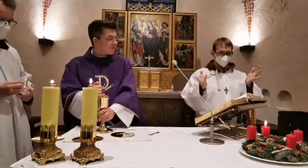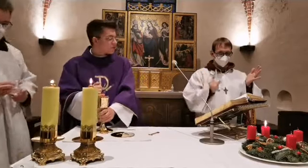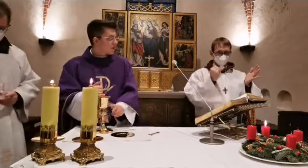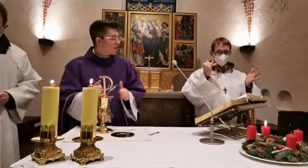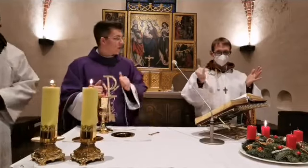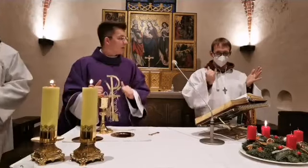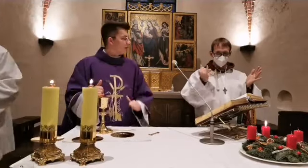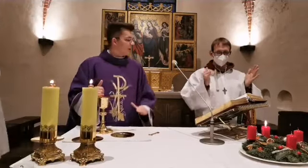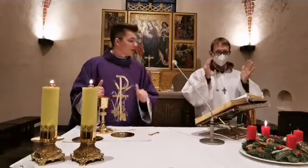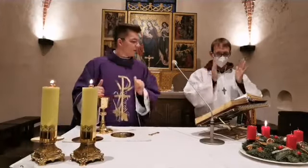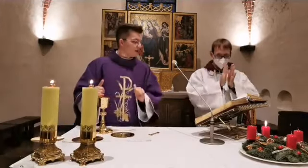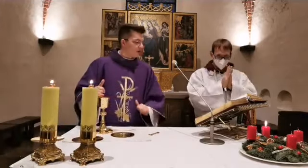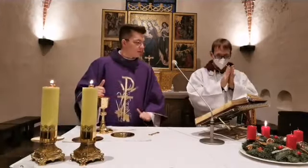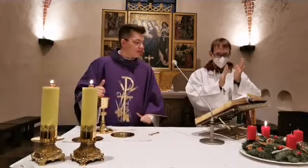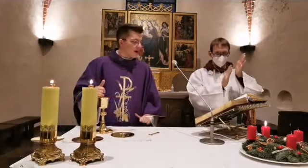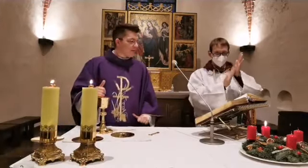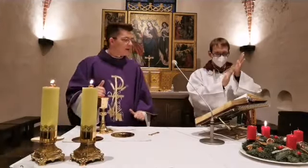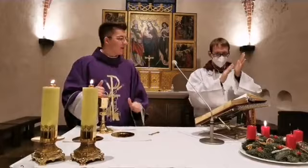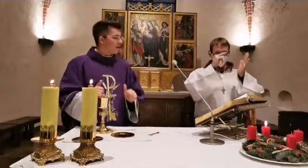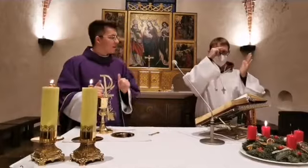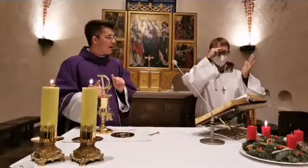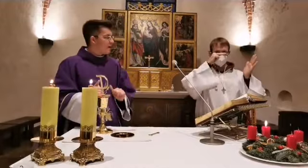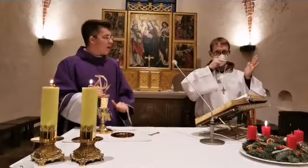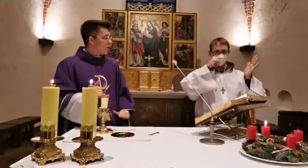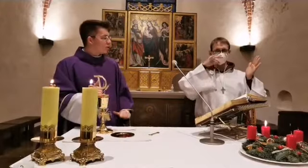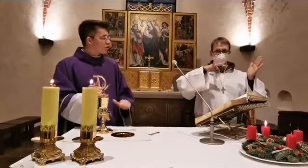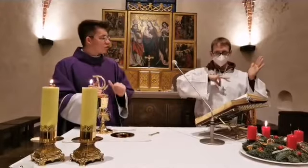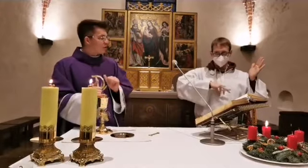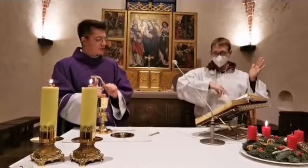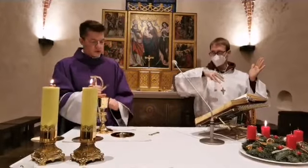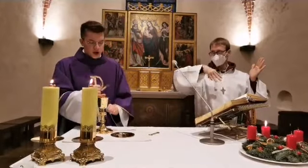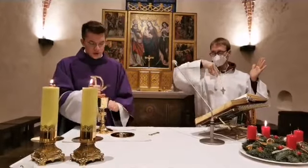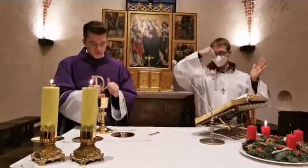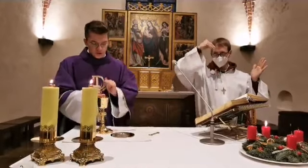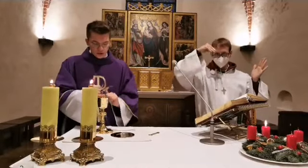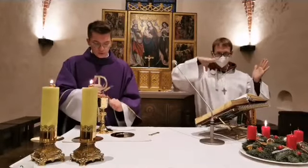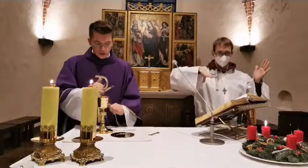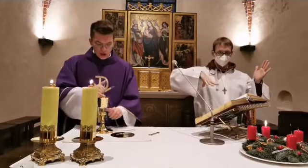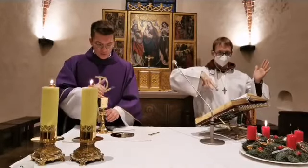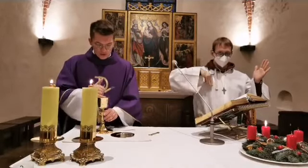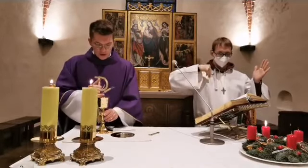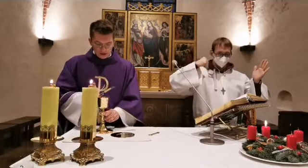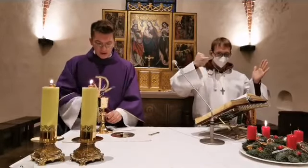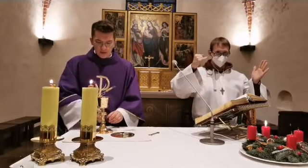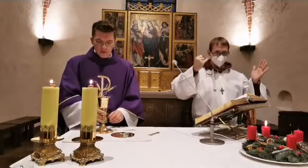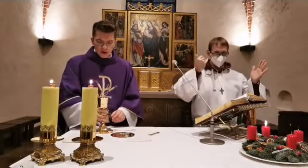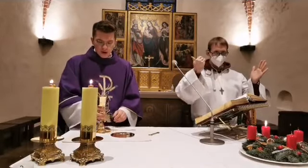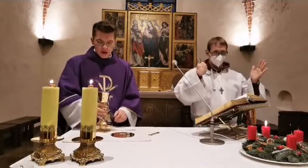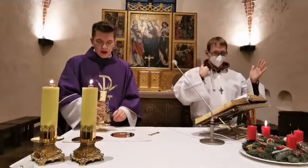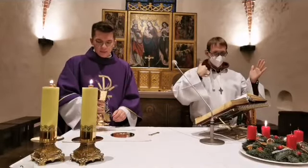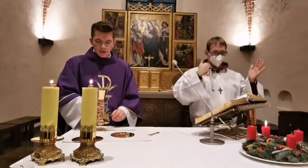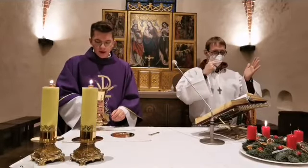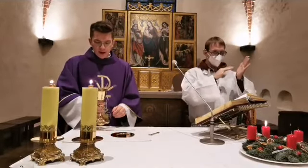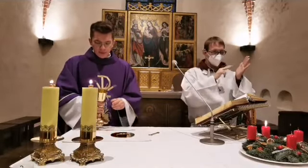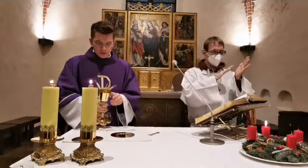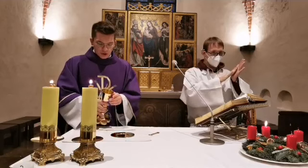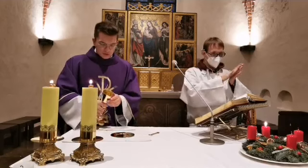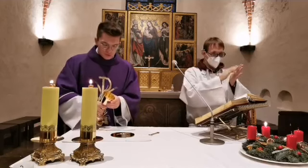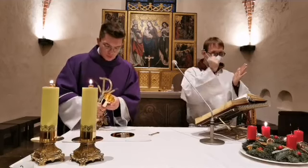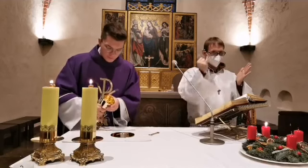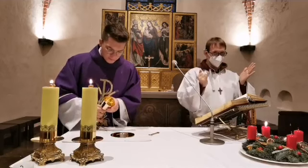i zawsze. I na wieki wieków. Chwała Ojcu i Synowi i Duchowi Świętemu, jak była